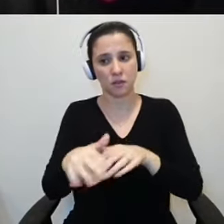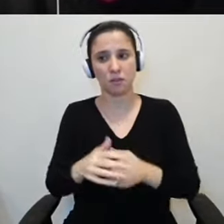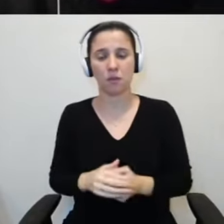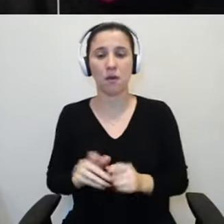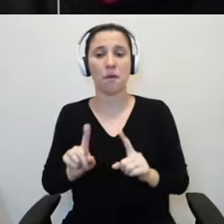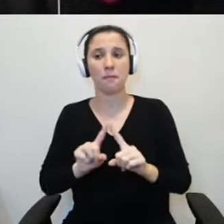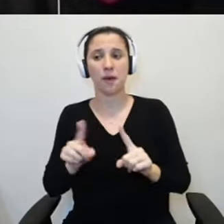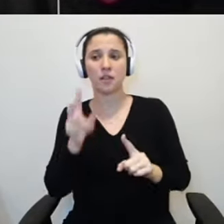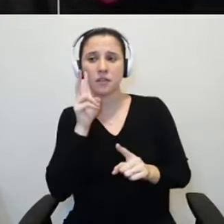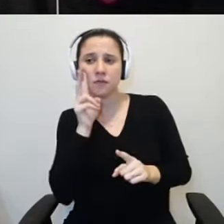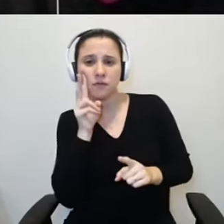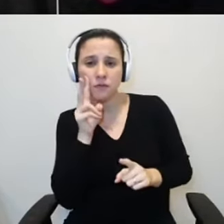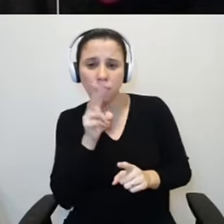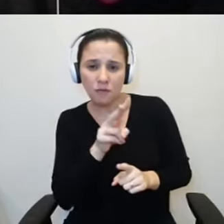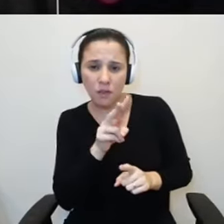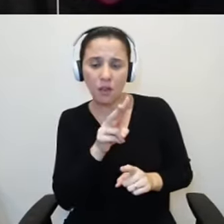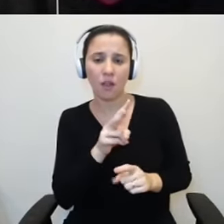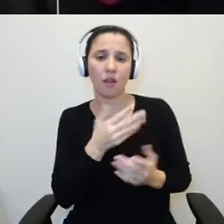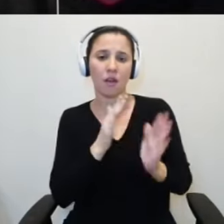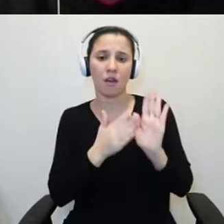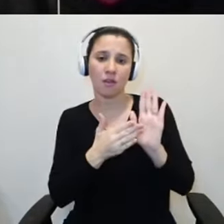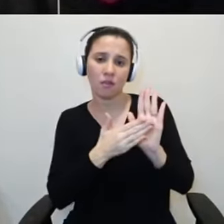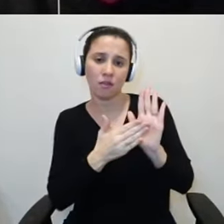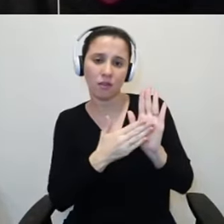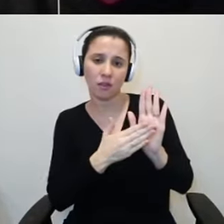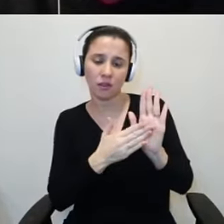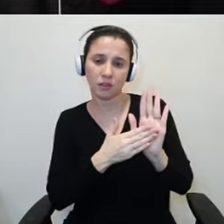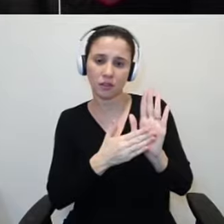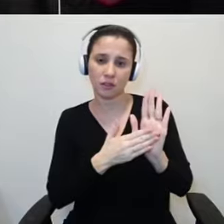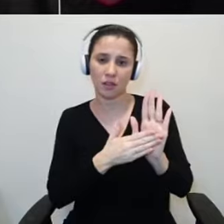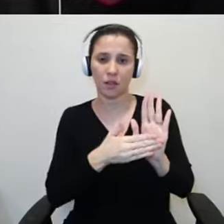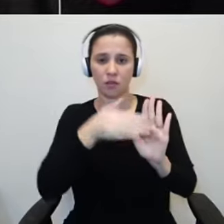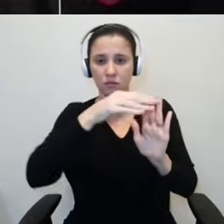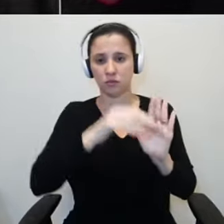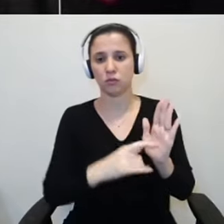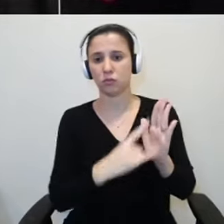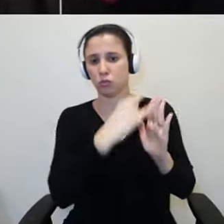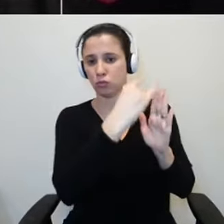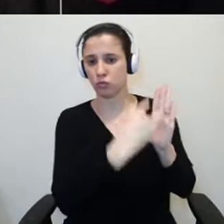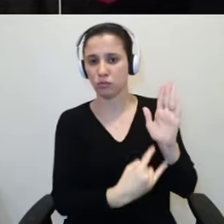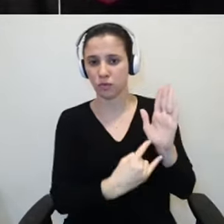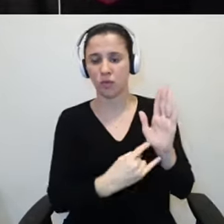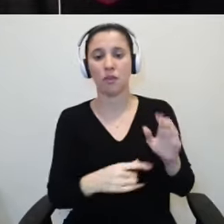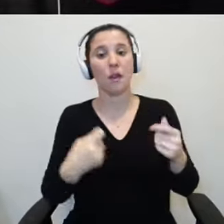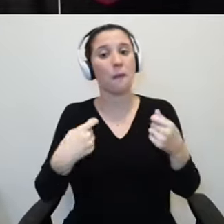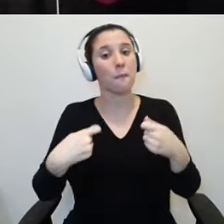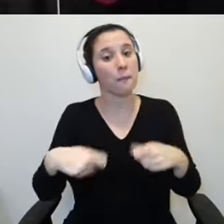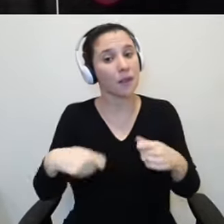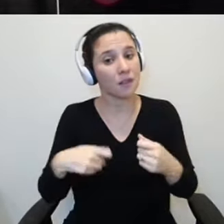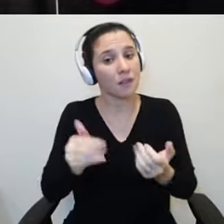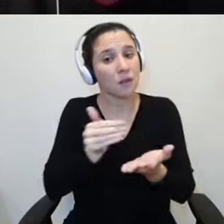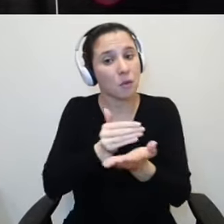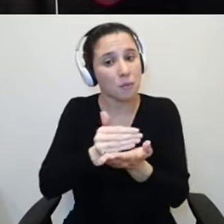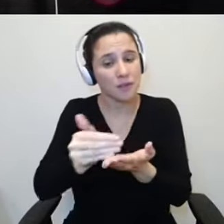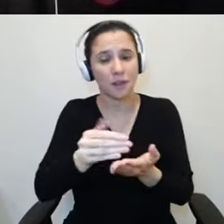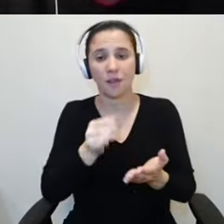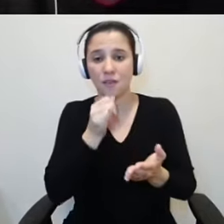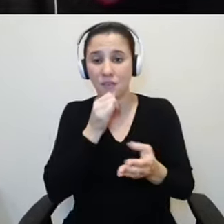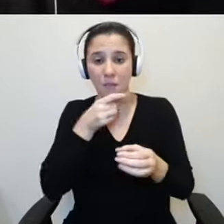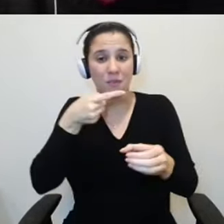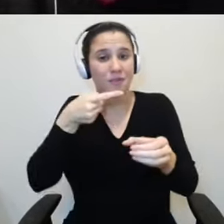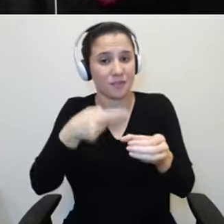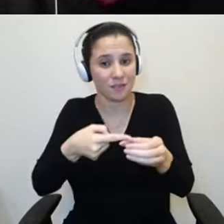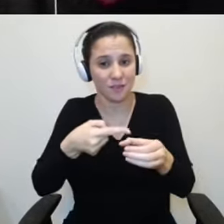o que vai acontecer? Ele exige, por exemplo, que a cidade esteja, eu acredito que 23 ou 28